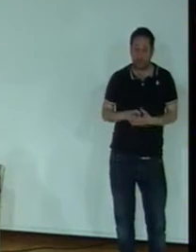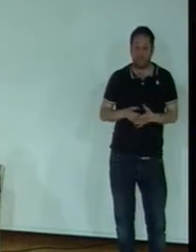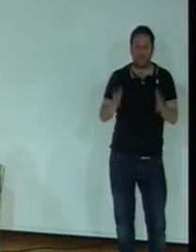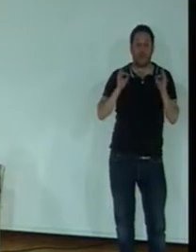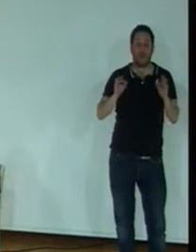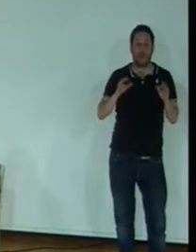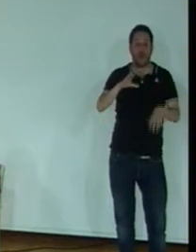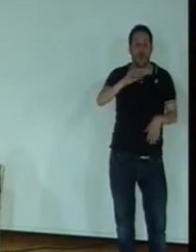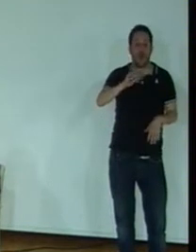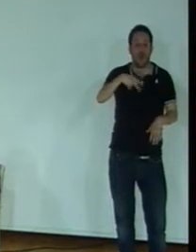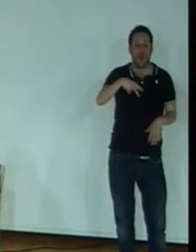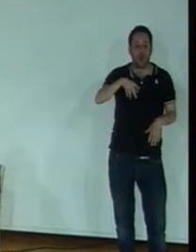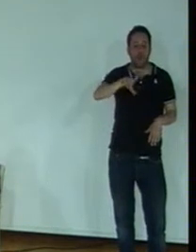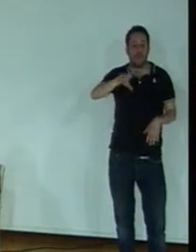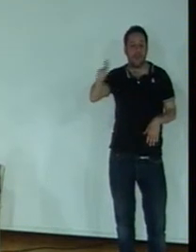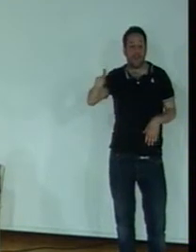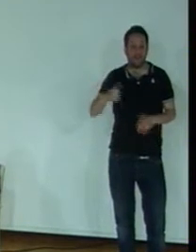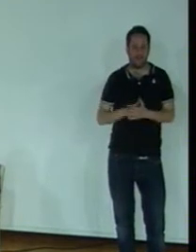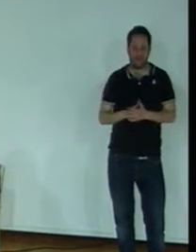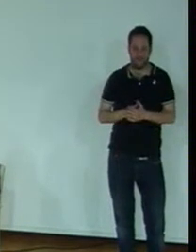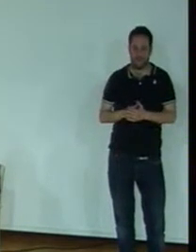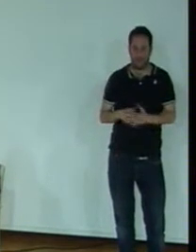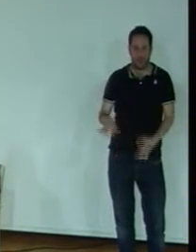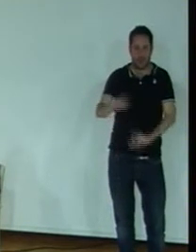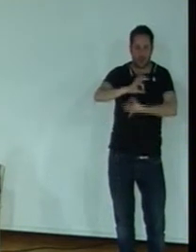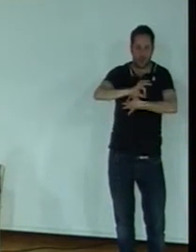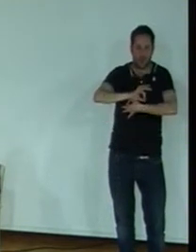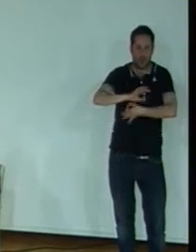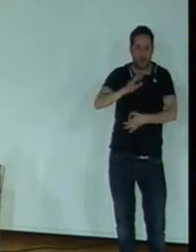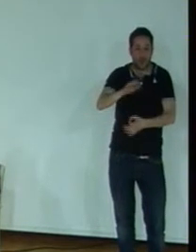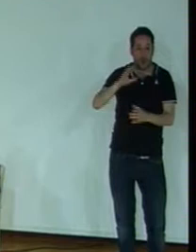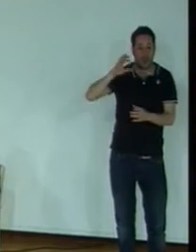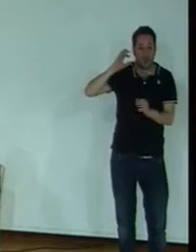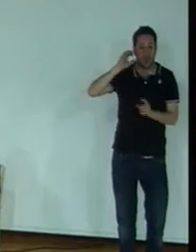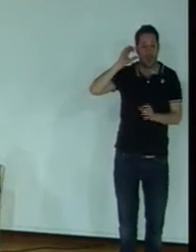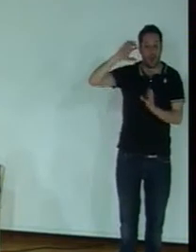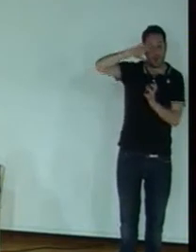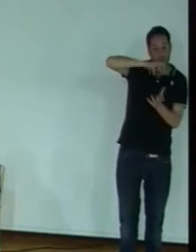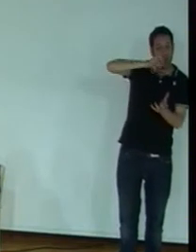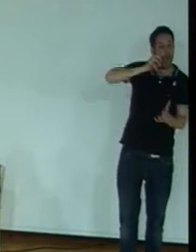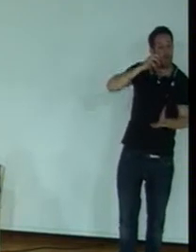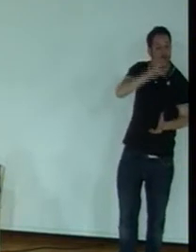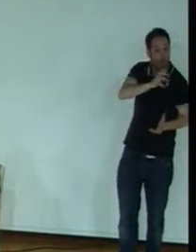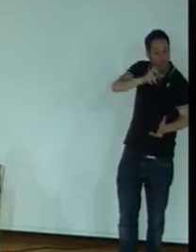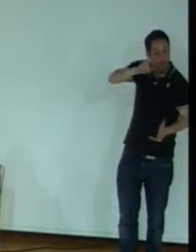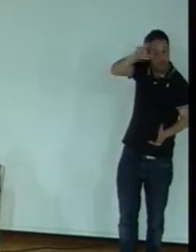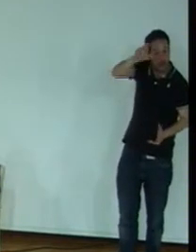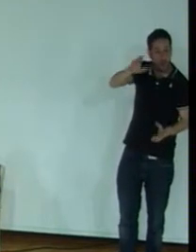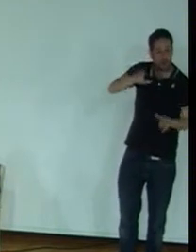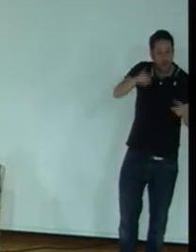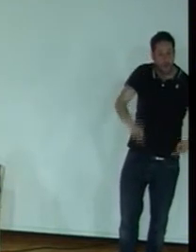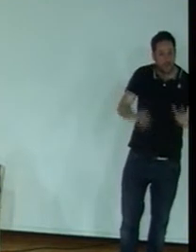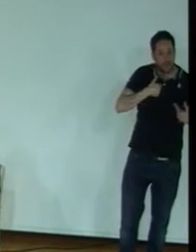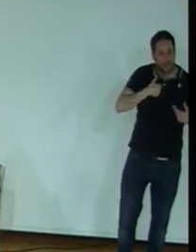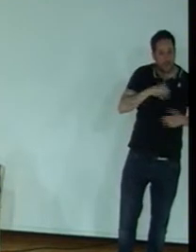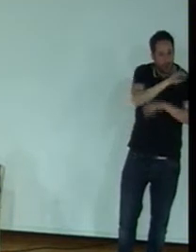concernant la COP21, il y a un lien en fait entre, je pense, l'écologie, le réchauffement climatique, et cette question de la protection de la vie